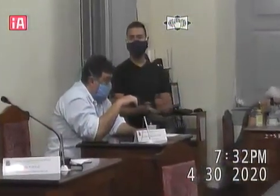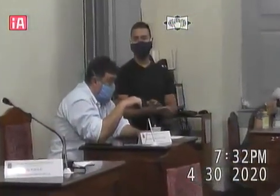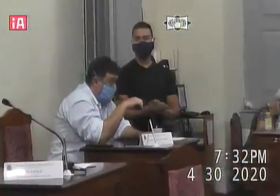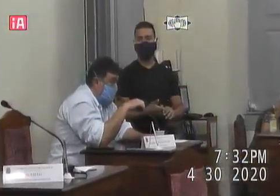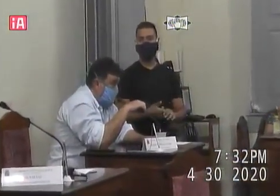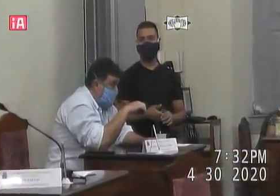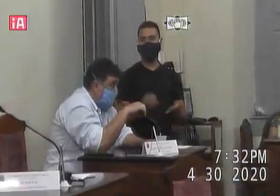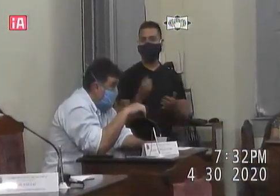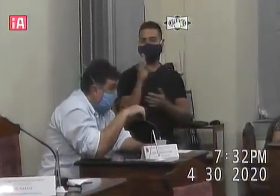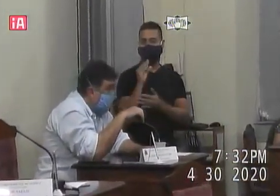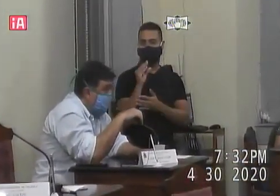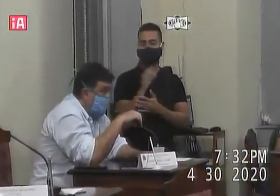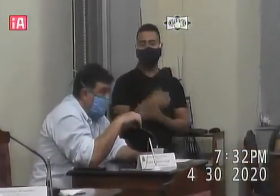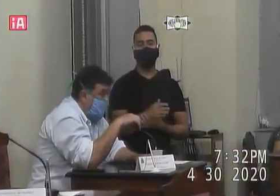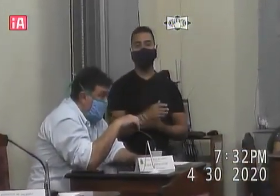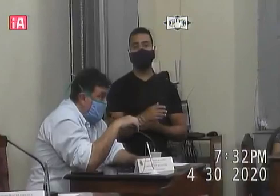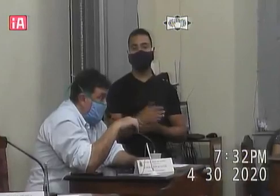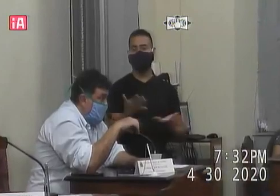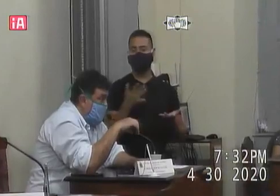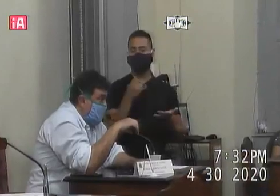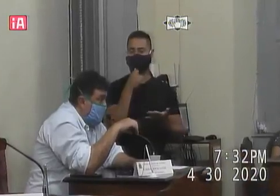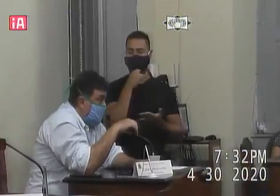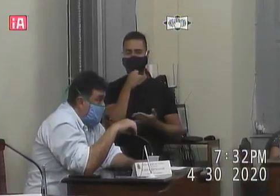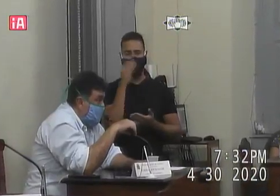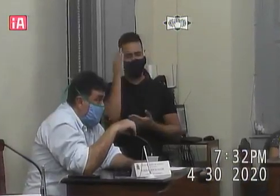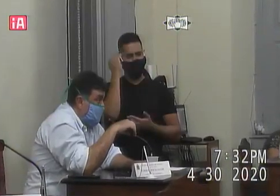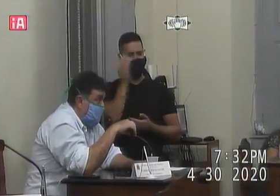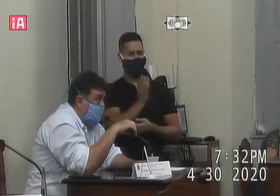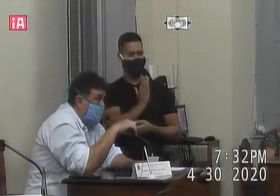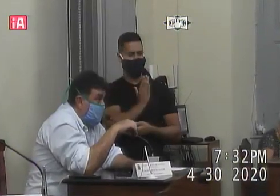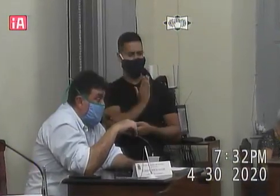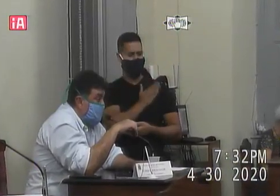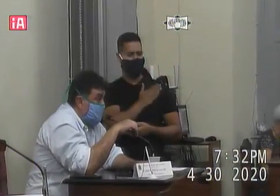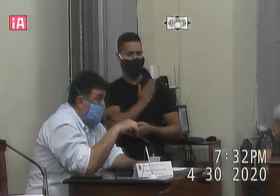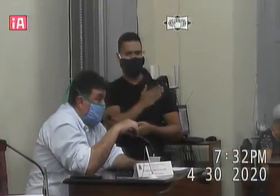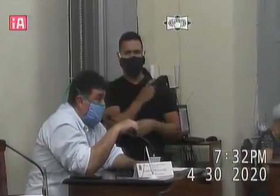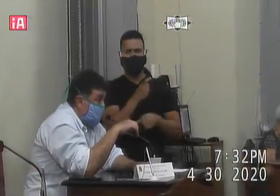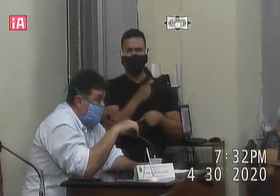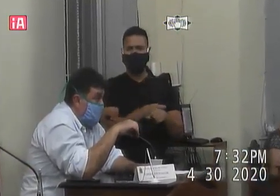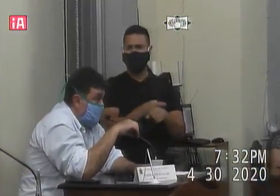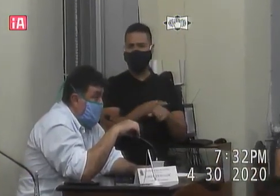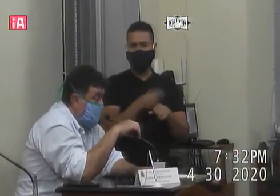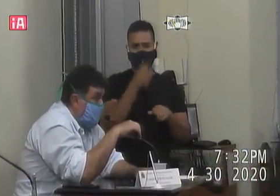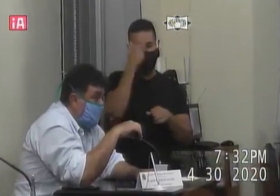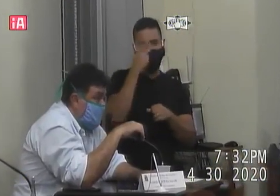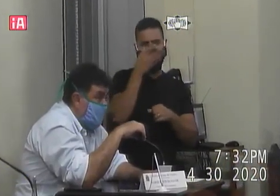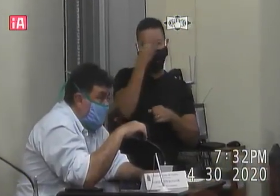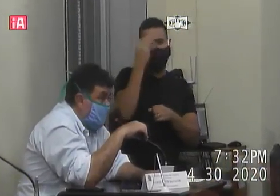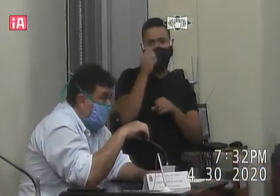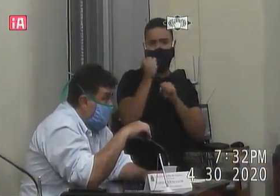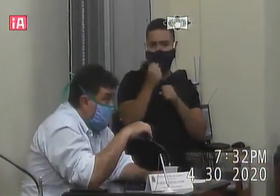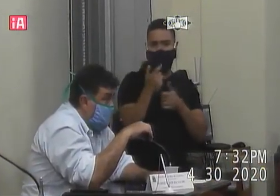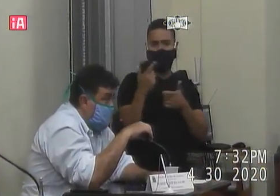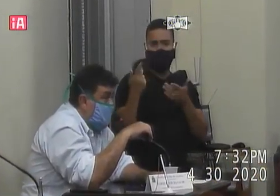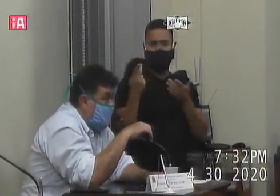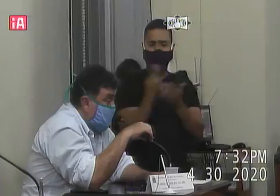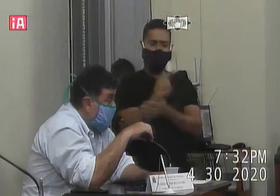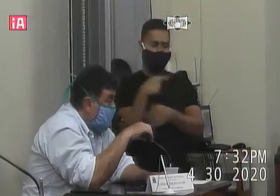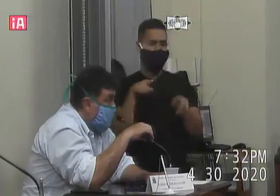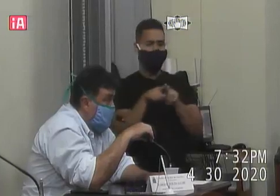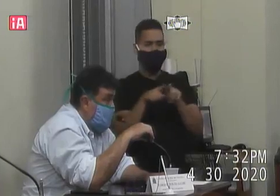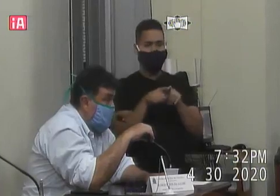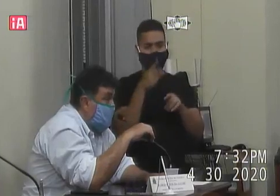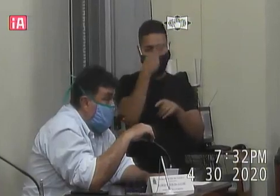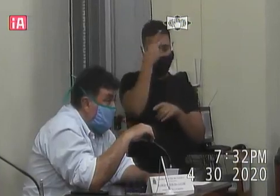pessoas continua endurecido, né? Esquecendo que pode acontecer com a gente, né? A gente é só